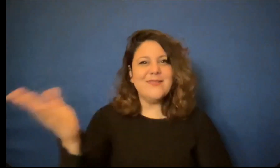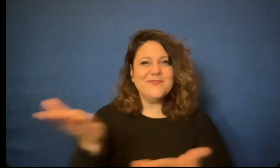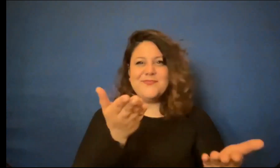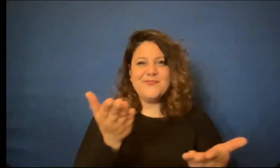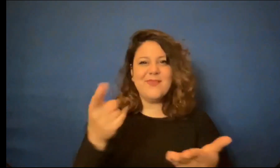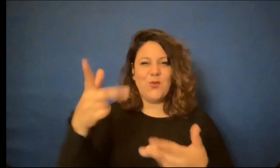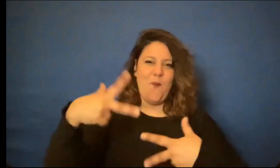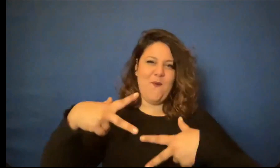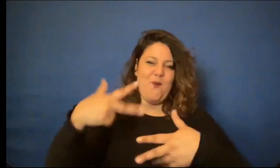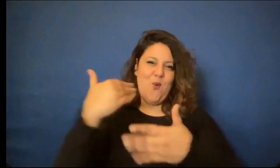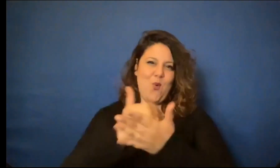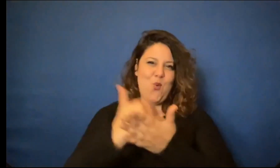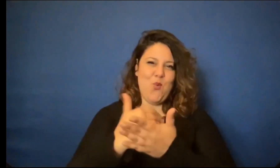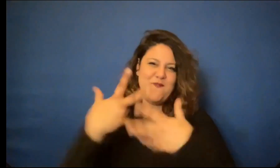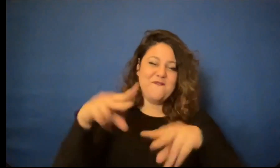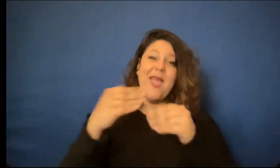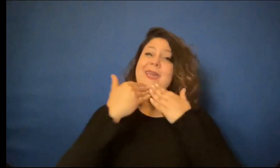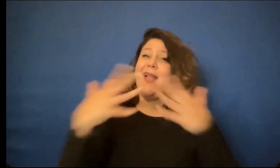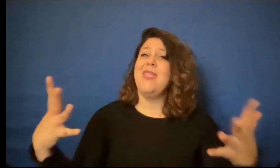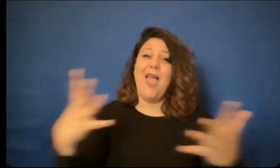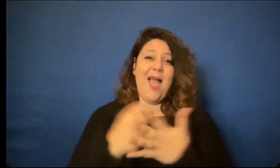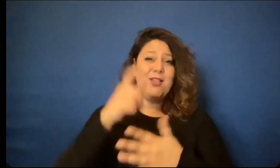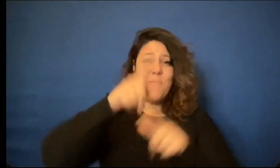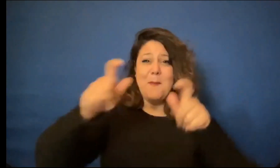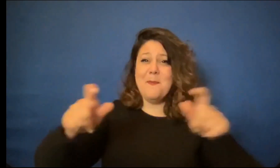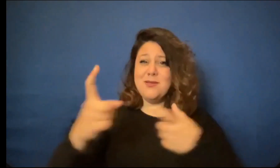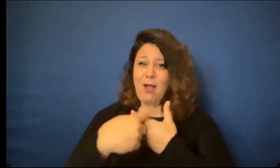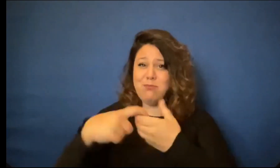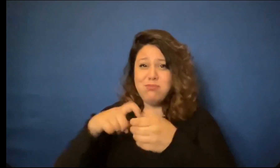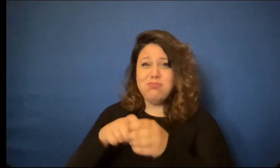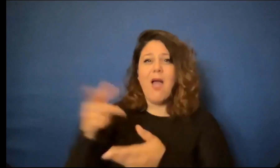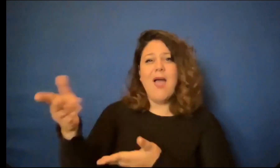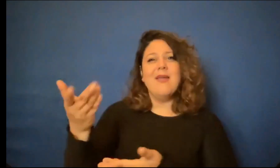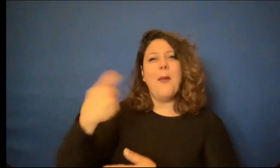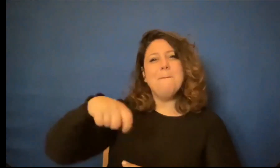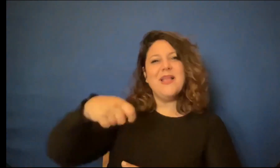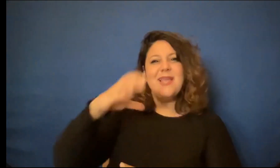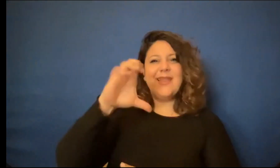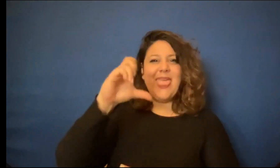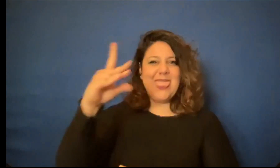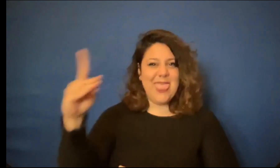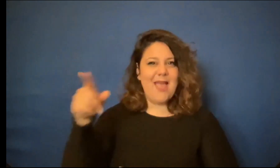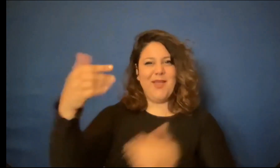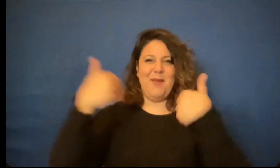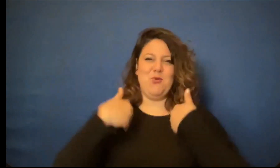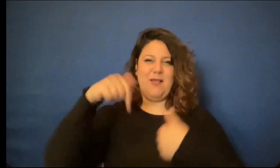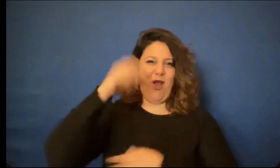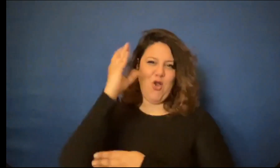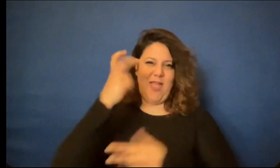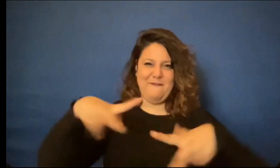cerrar el curso, dar gracias a todos los asistentes. Dejo a Albert Campabadal como presidente del CED cerrar la jornada de